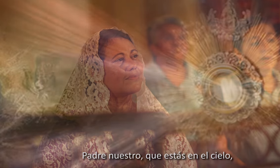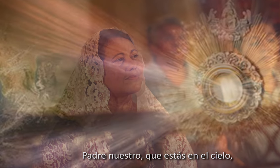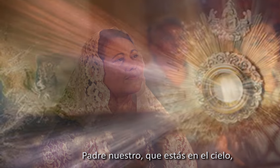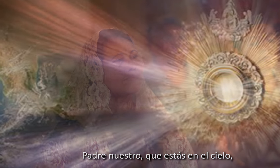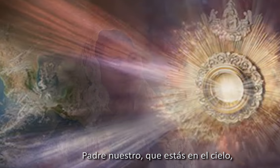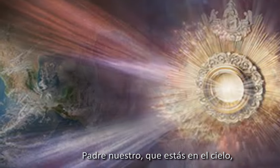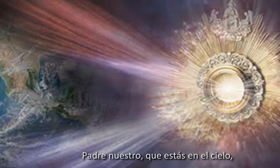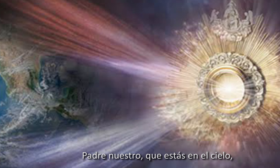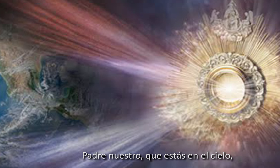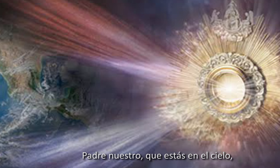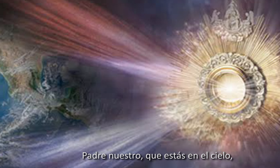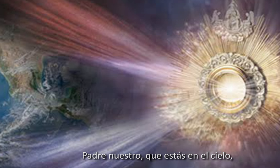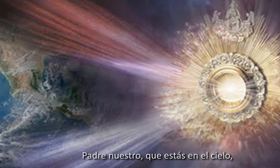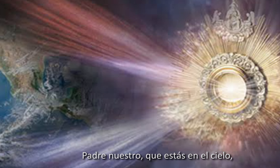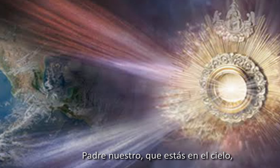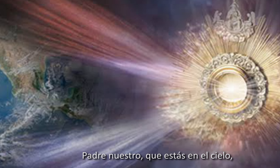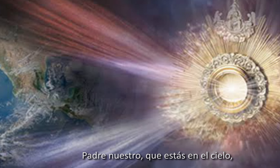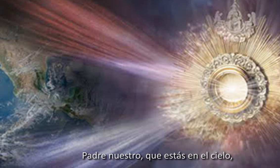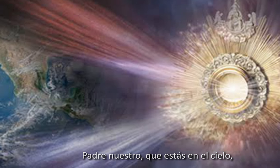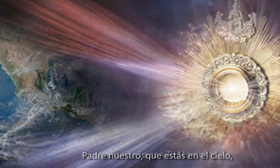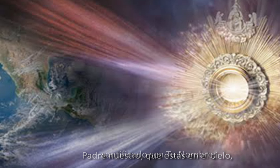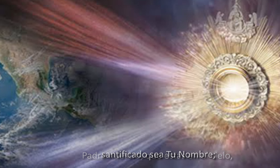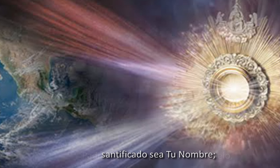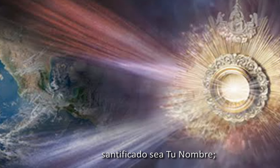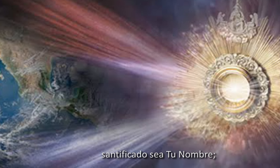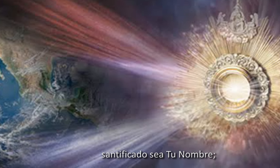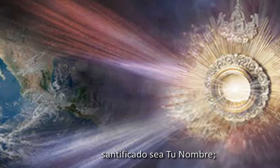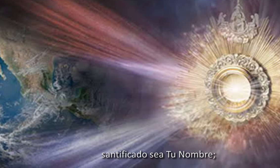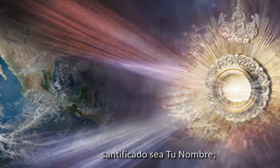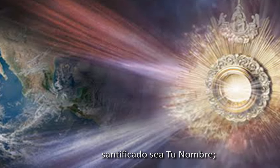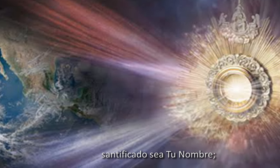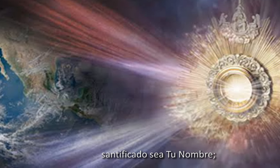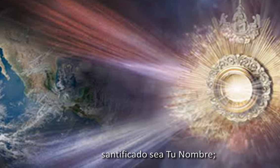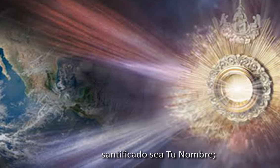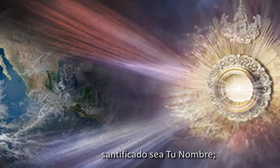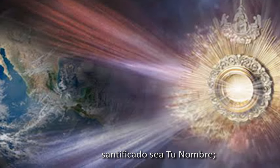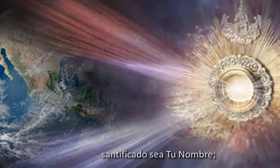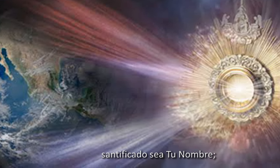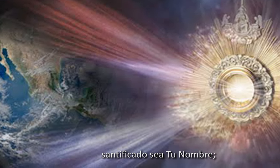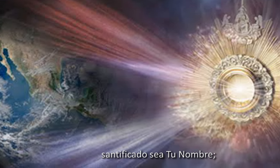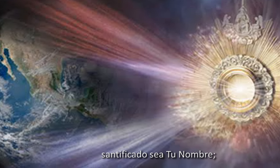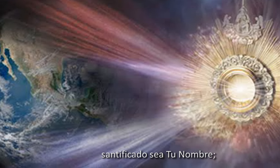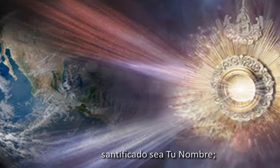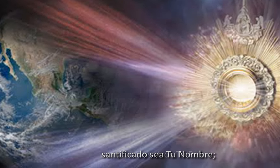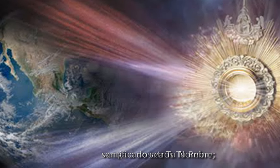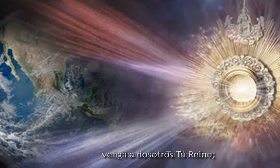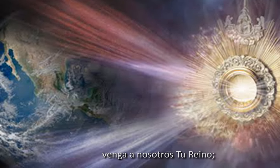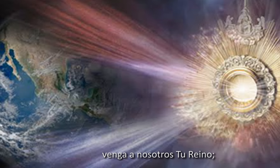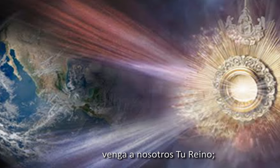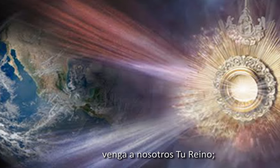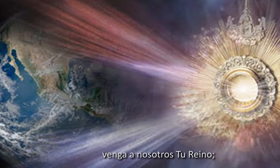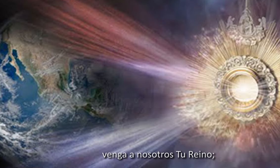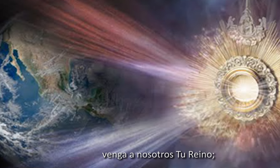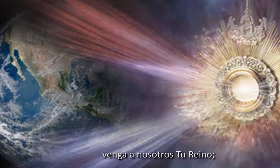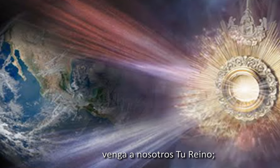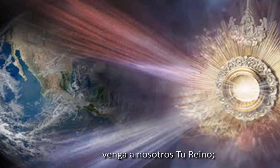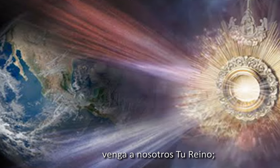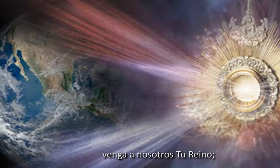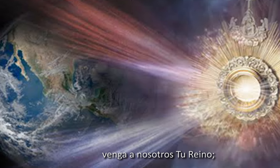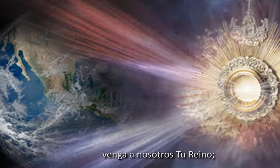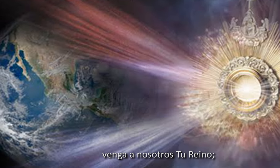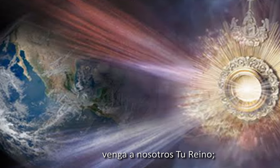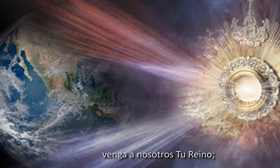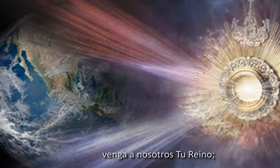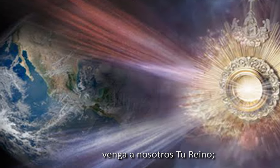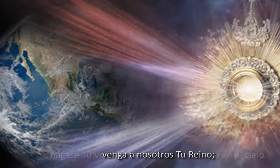Padre nuestro que estás en el cielo, santificado sea tu nombre. Venga a